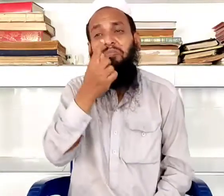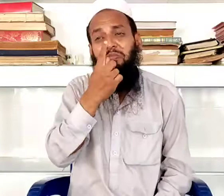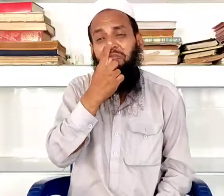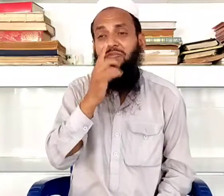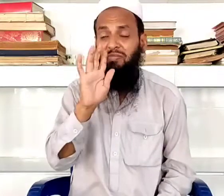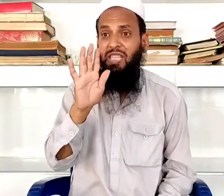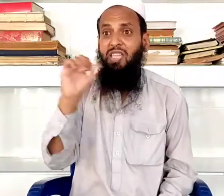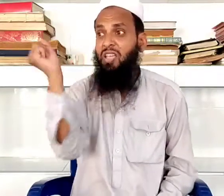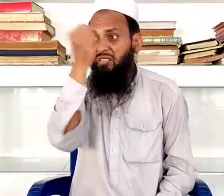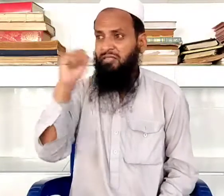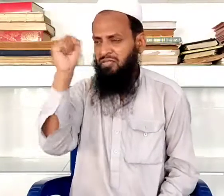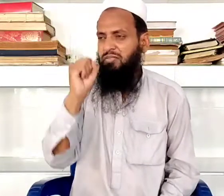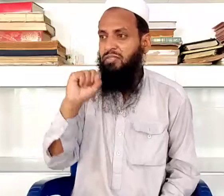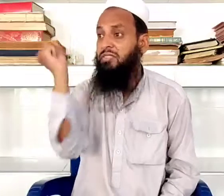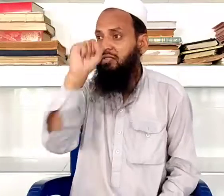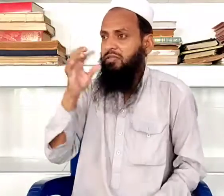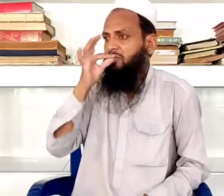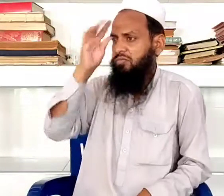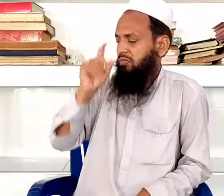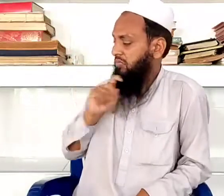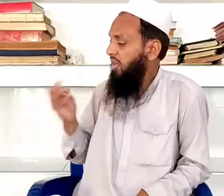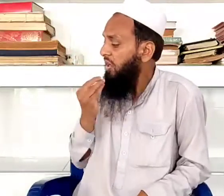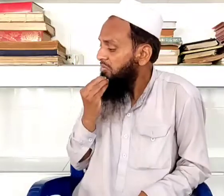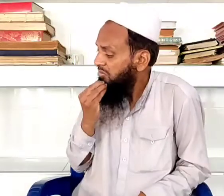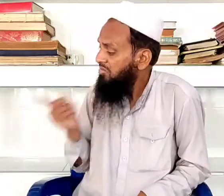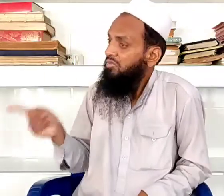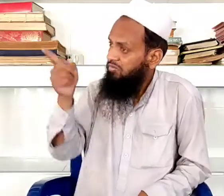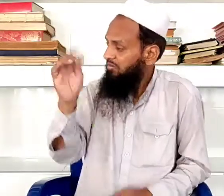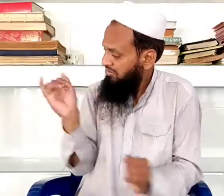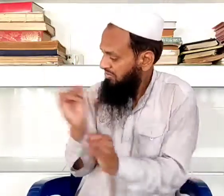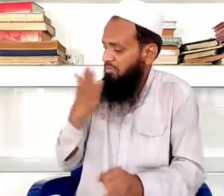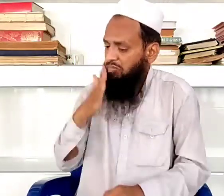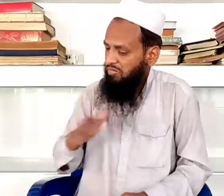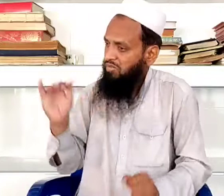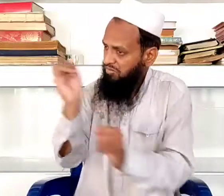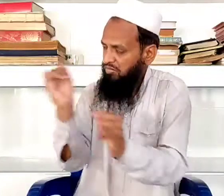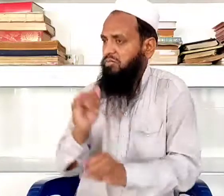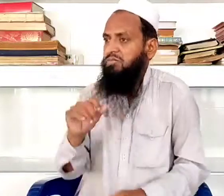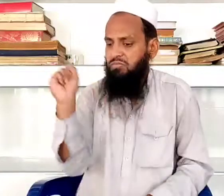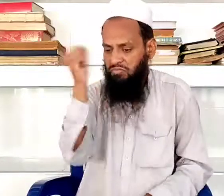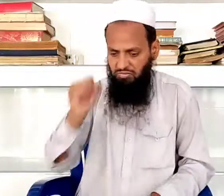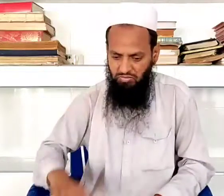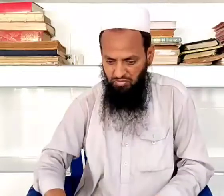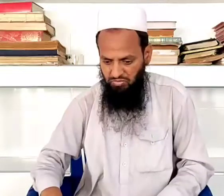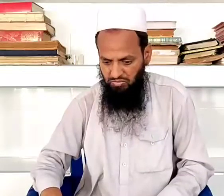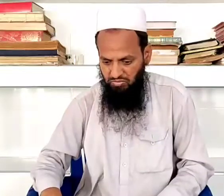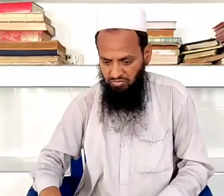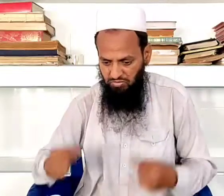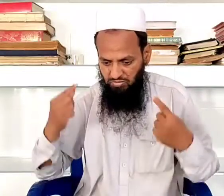دے آثار نہیں تھے پریشانی دے آثار نہیں تھے تو آقا علیہ الصلوۃ والسلام نے ارشاد فرمایا بخاری مسلم کی حدیث ہے